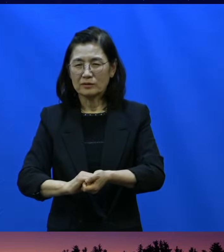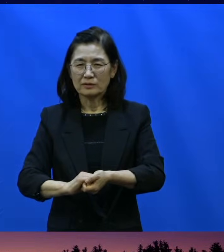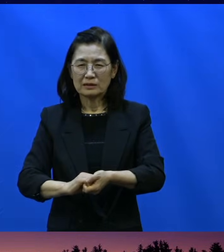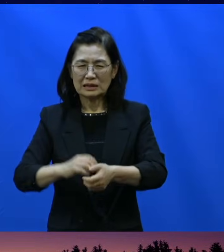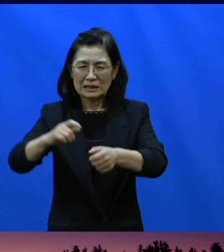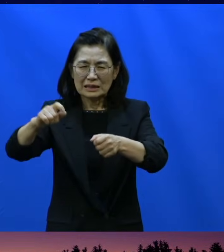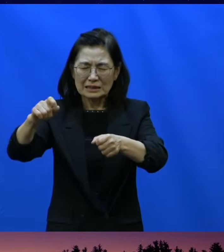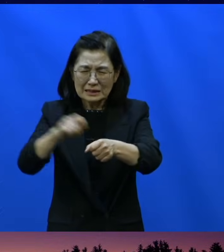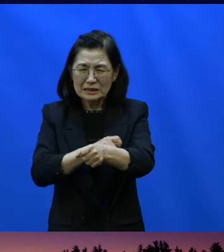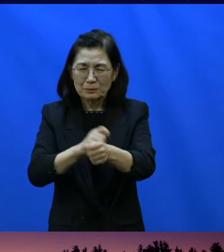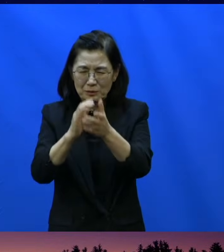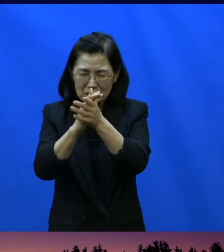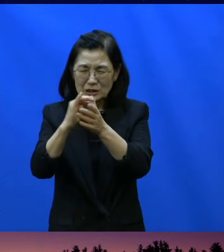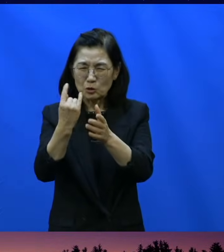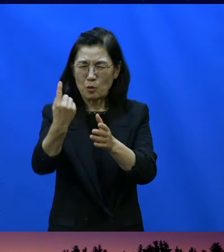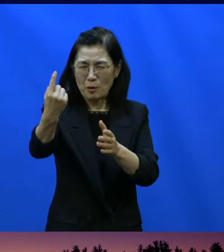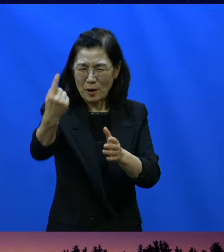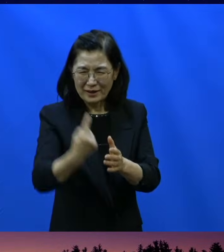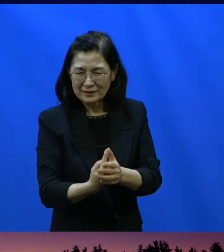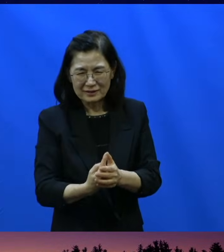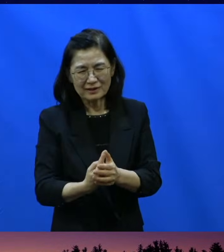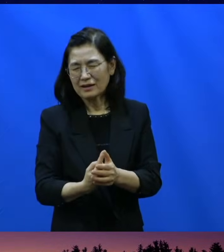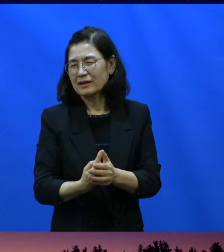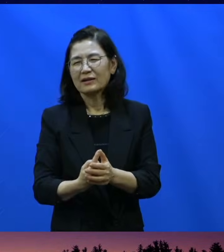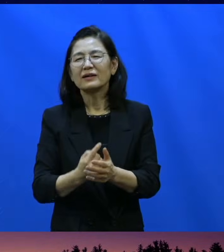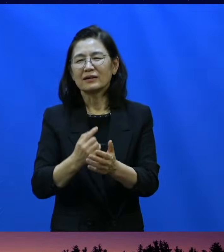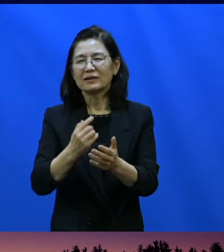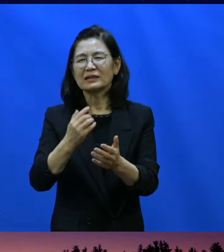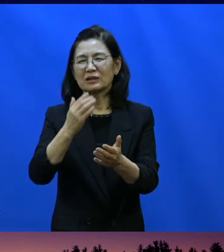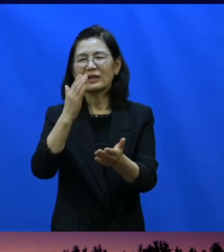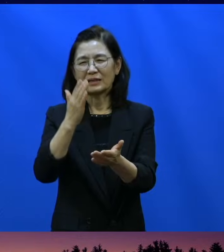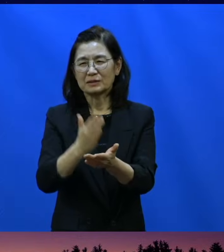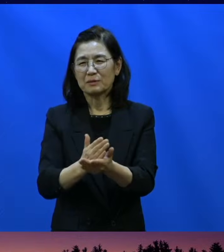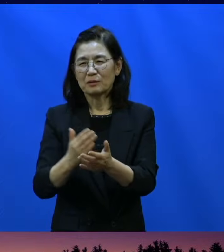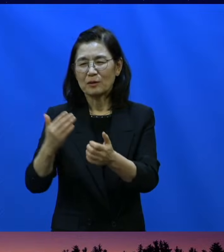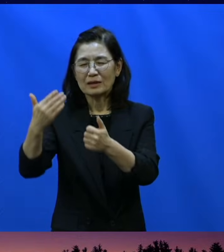것입니다. 이런 그런 거 너무 하지 말고 그냥 은혜가 있으면